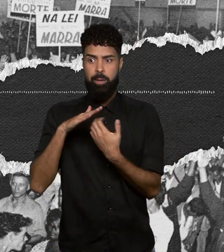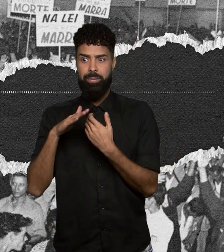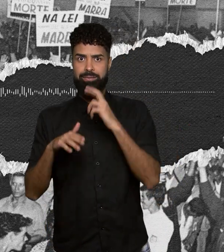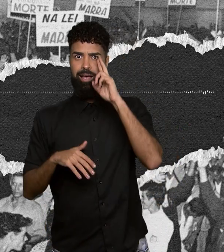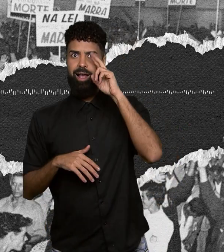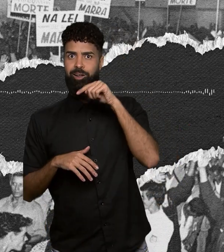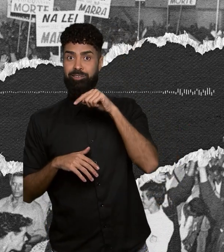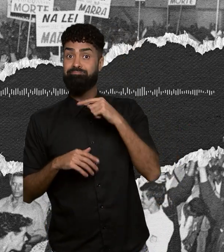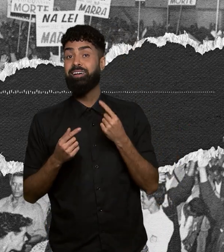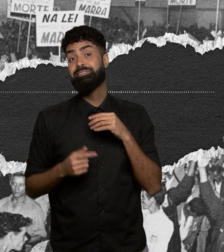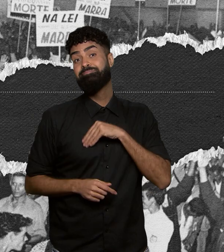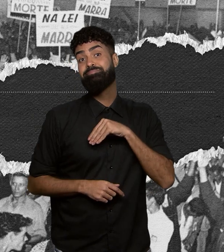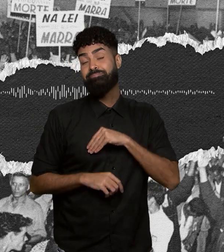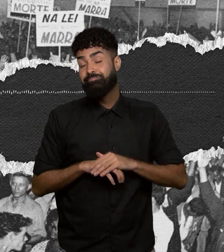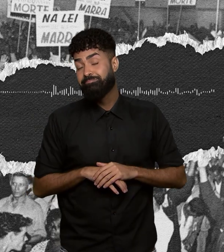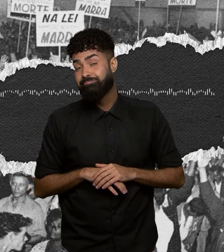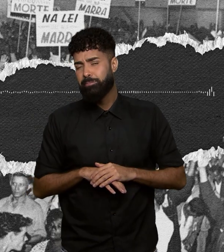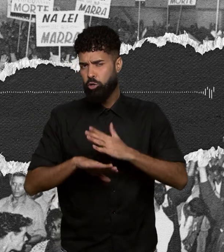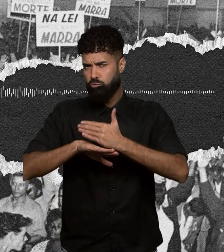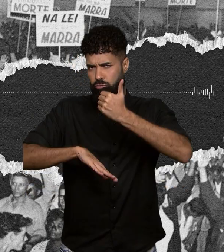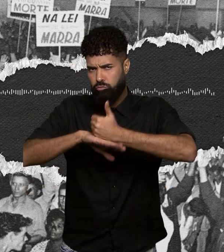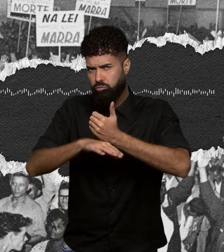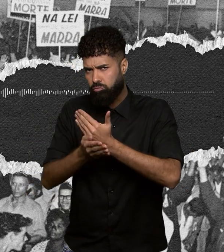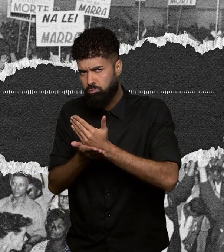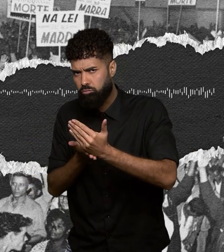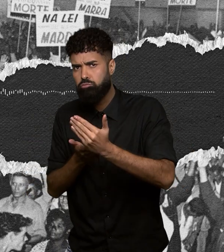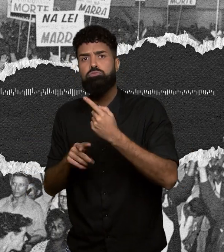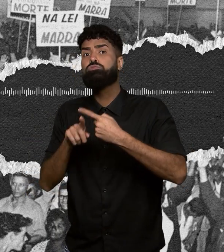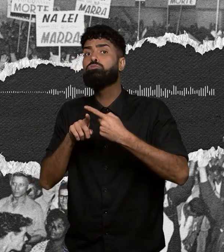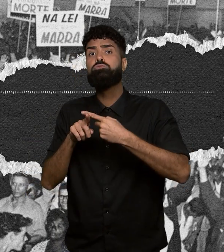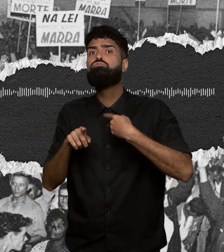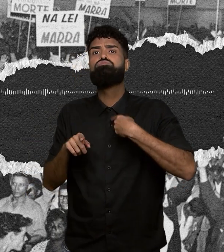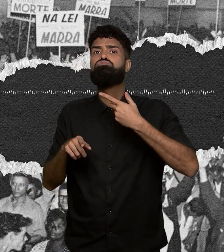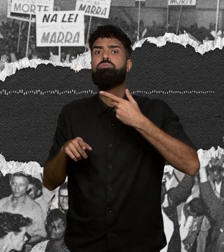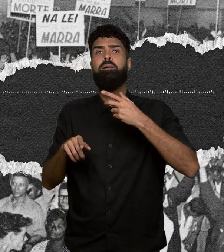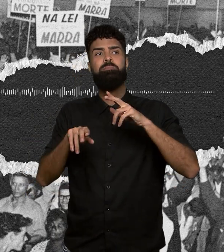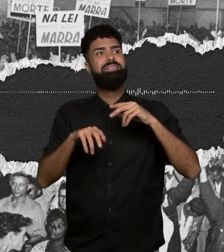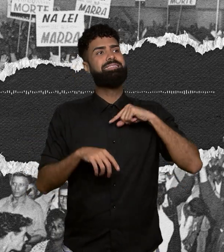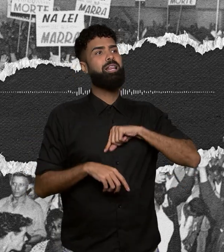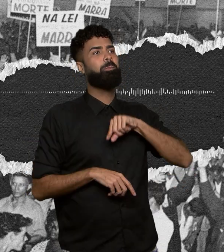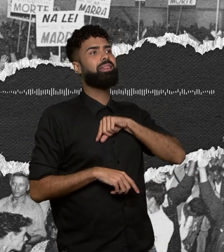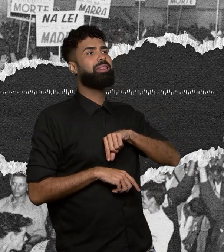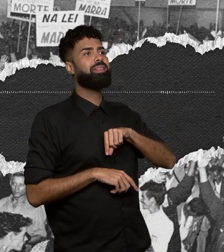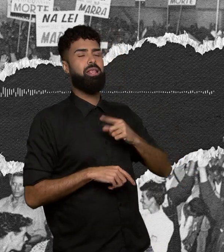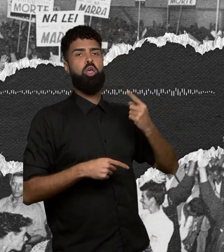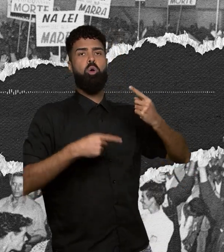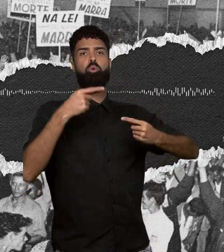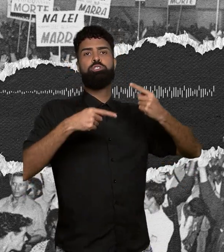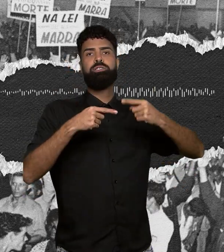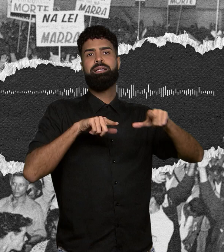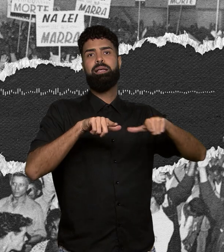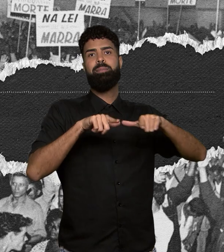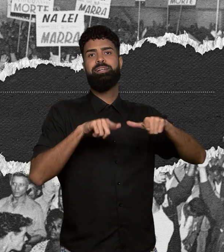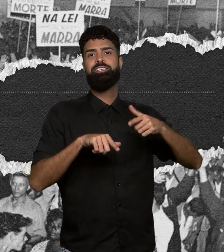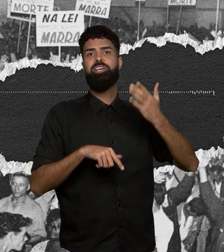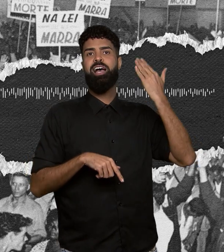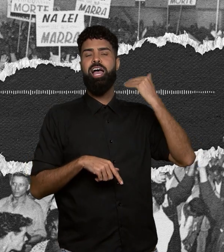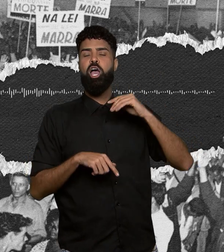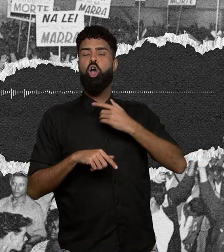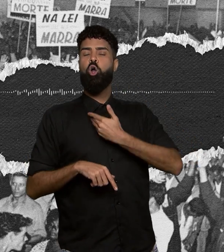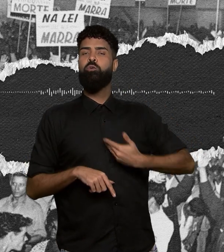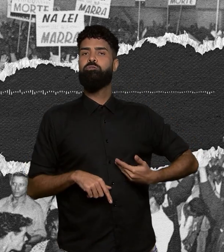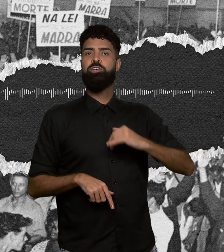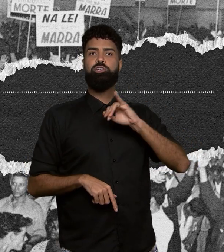lembrar que um dos estopins do golpe foi justamente a questão relativa ao salário mínimo e a política trabalhista do do governo Jango